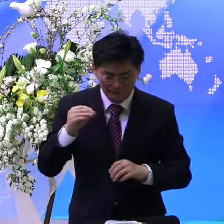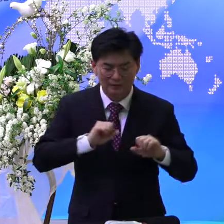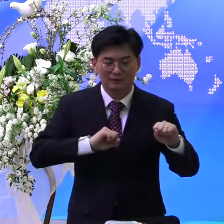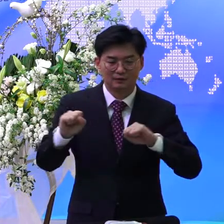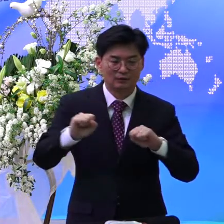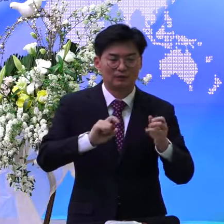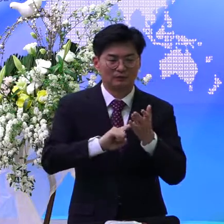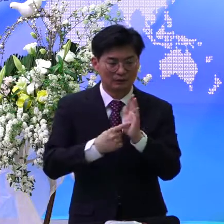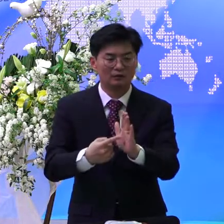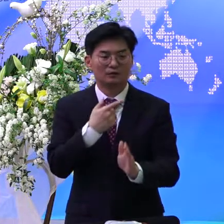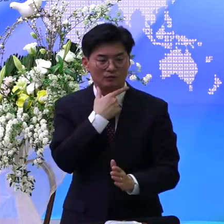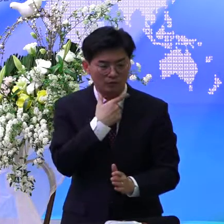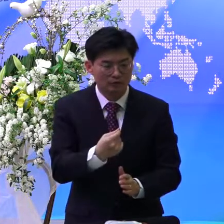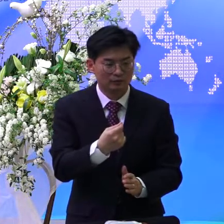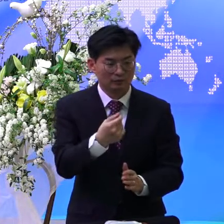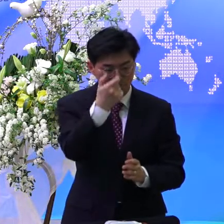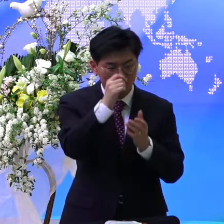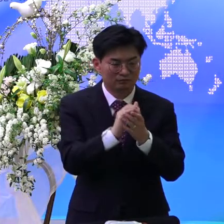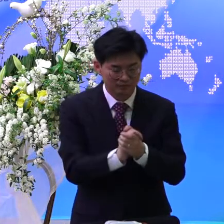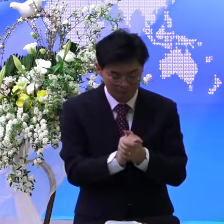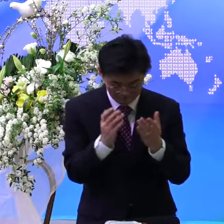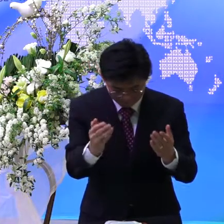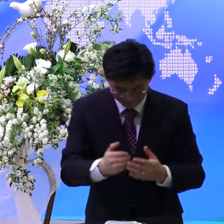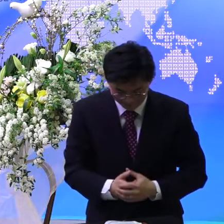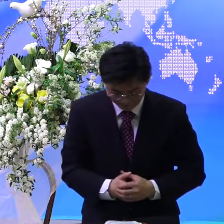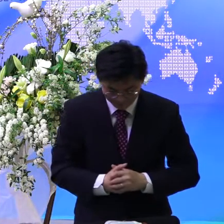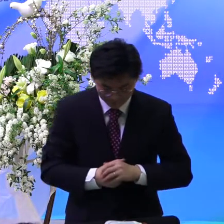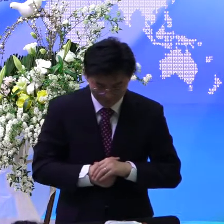축복합니다. 기도하겠습니다.